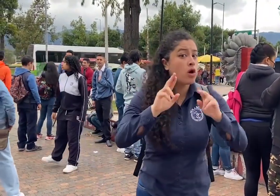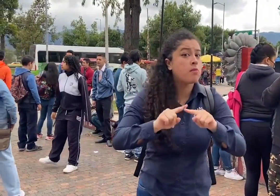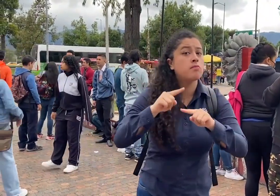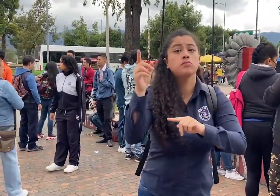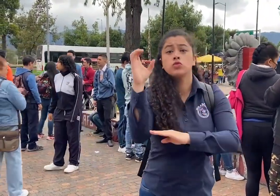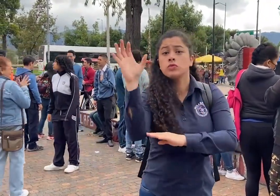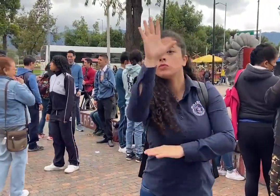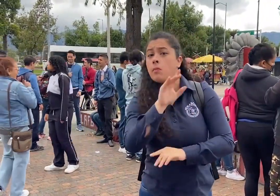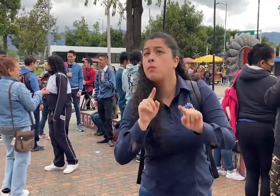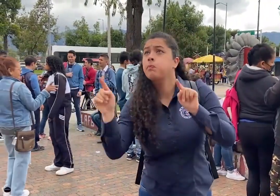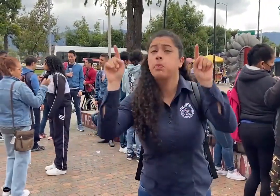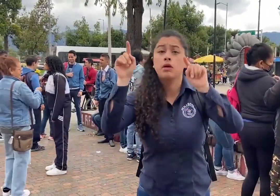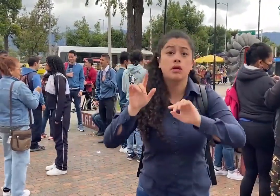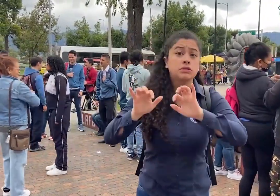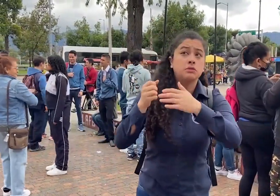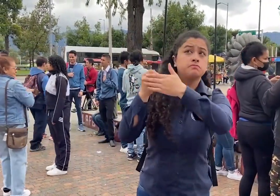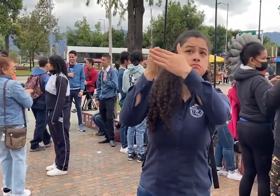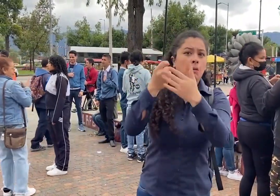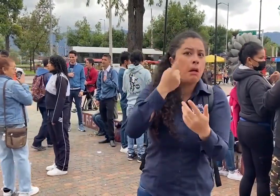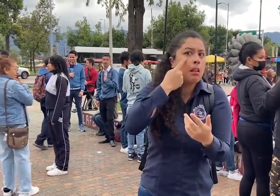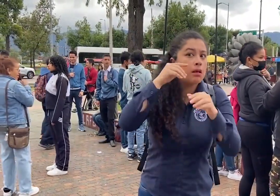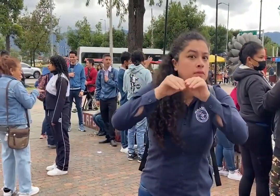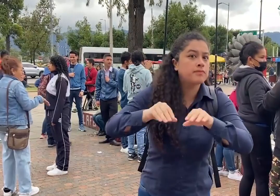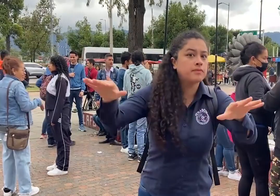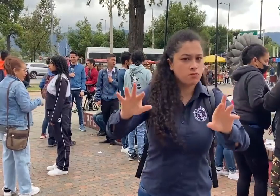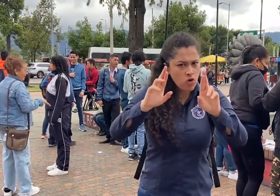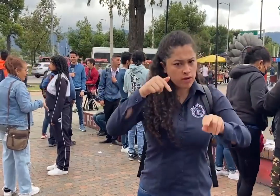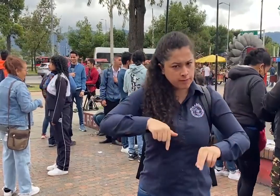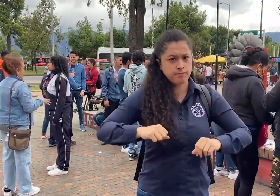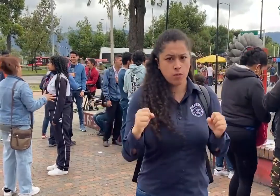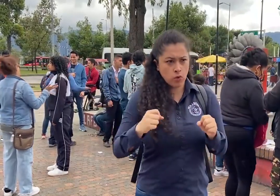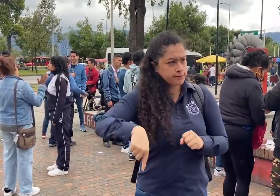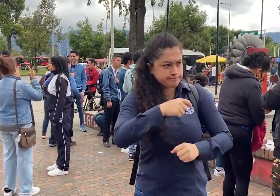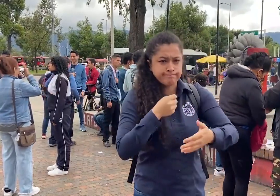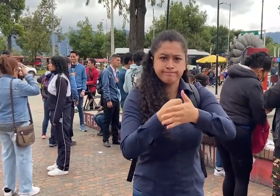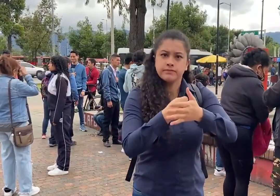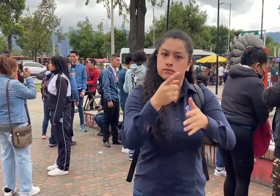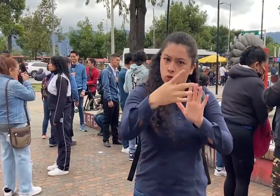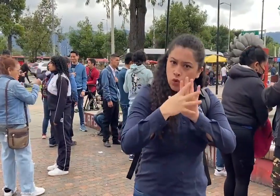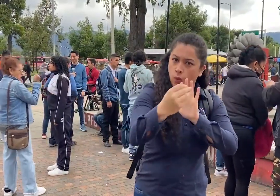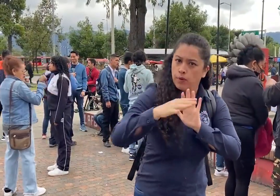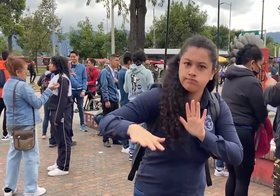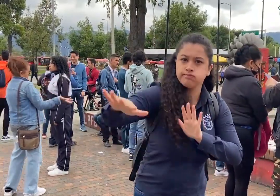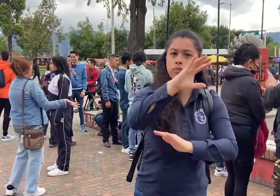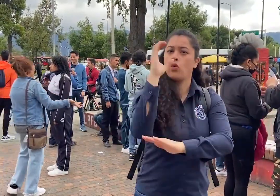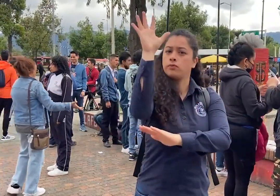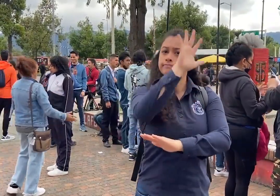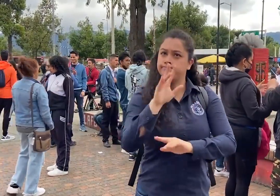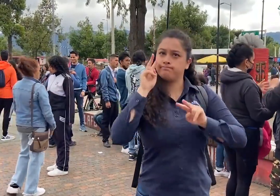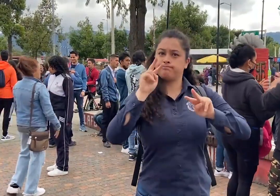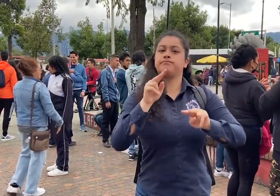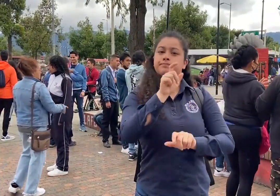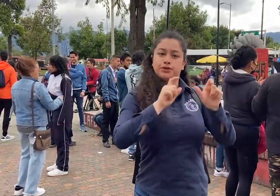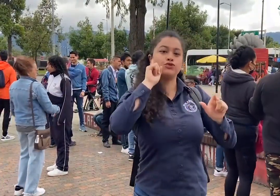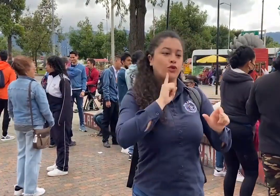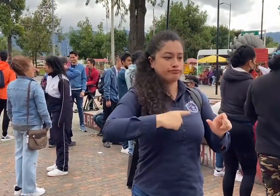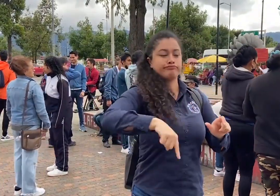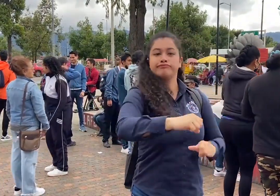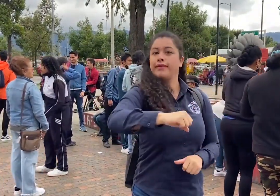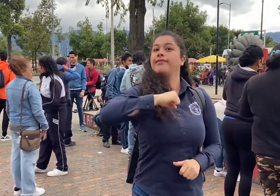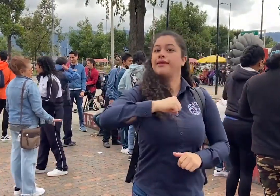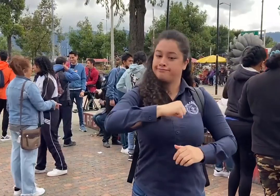es importante hacer esta exigencia ante las secretarías de educación. Ojalá que esta acción que se hace en Bogotá se replique a nivel